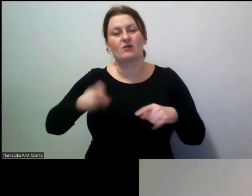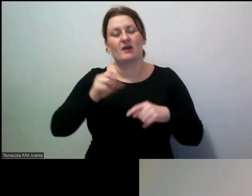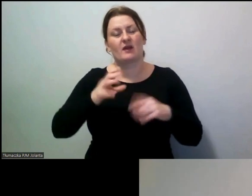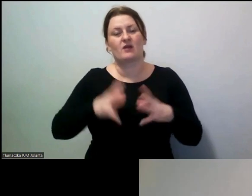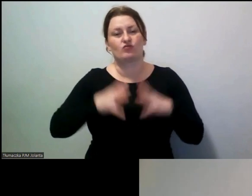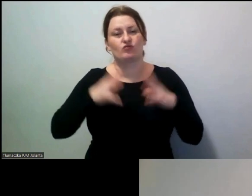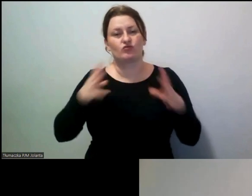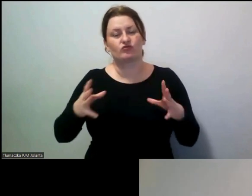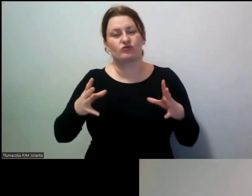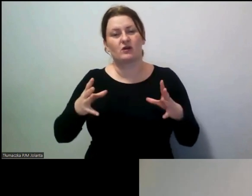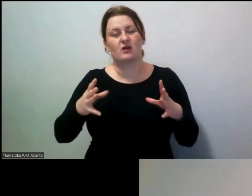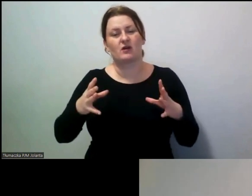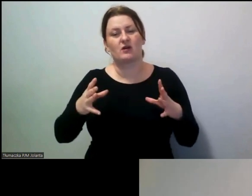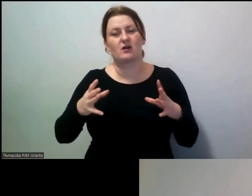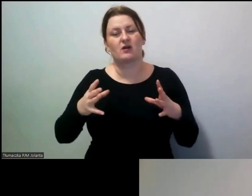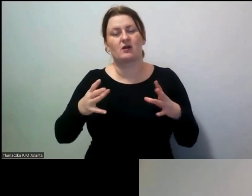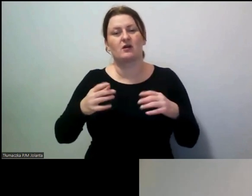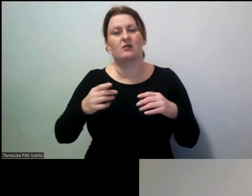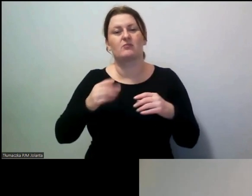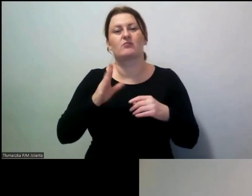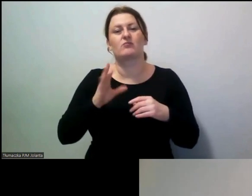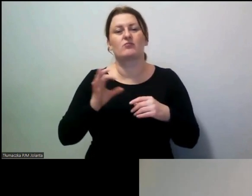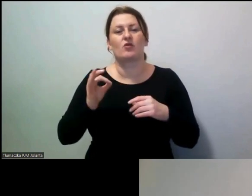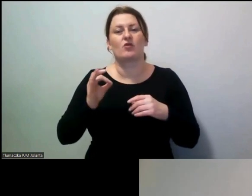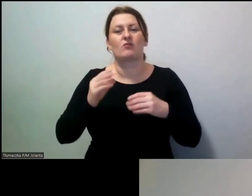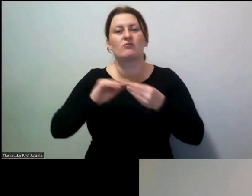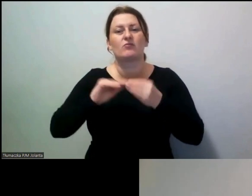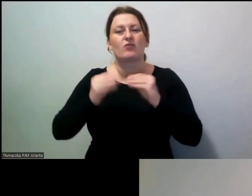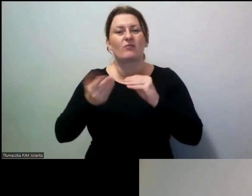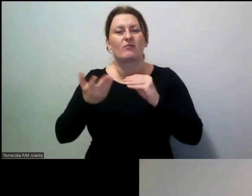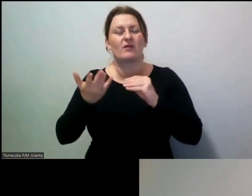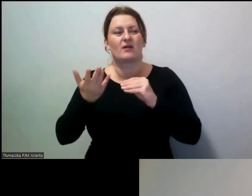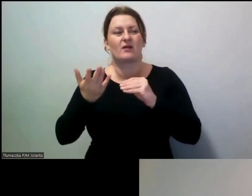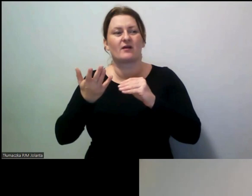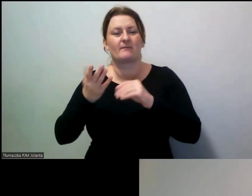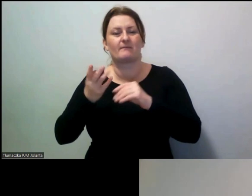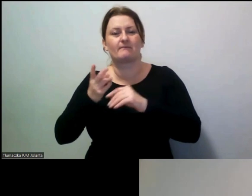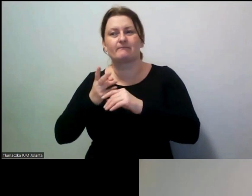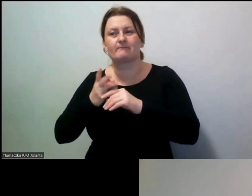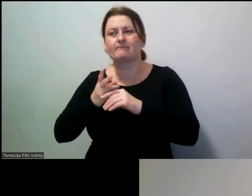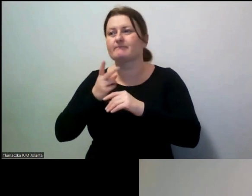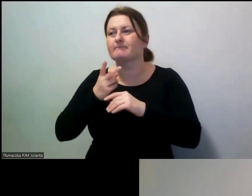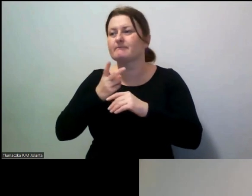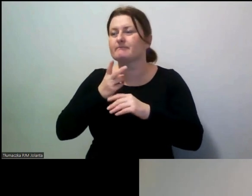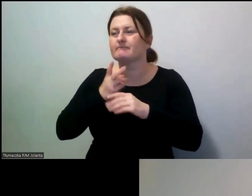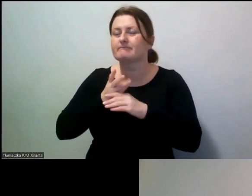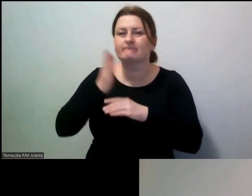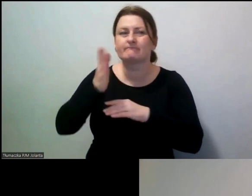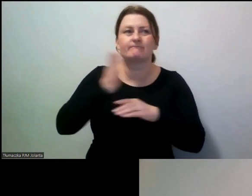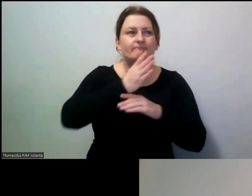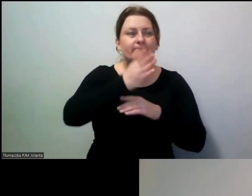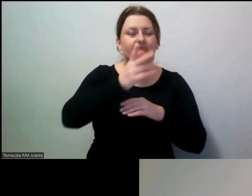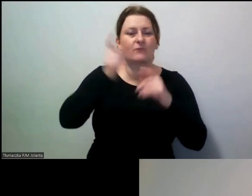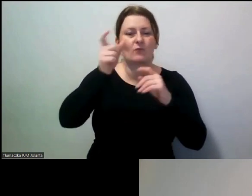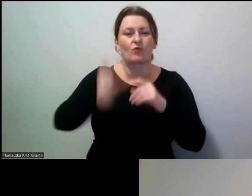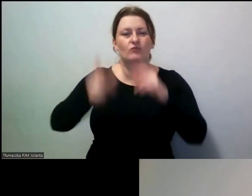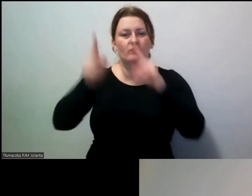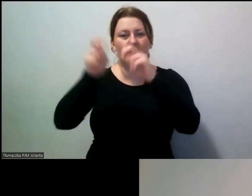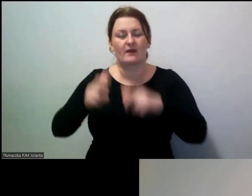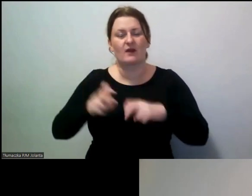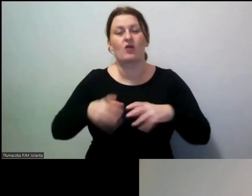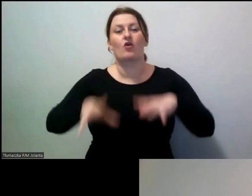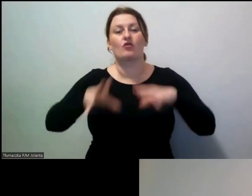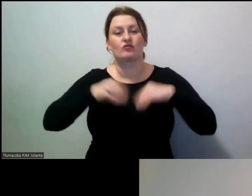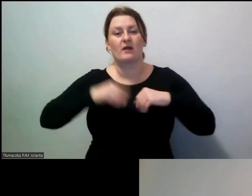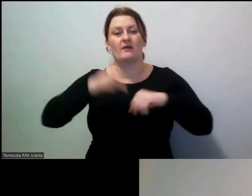uwagi również na to, z uwagi na problemy z dotarciem do osób badanych. Natomiast